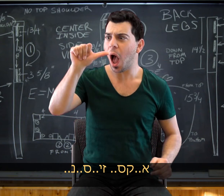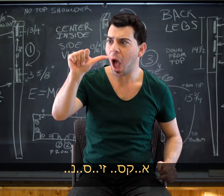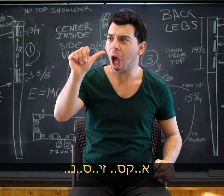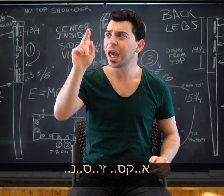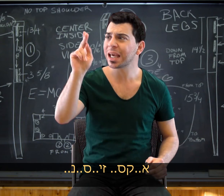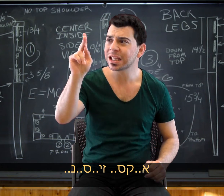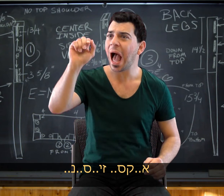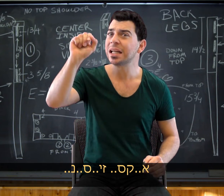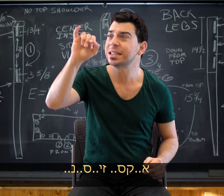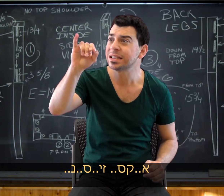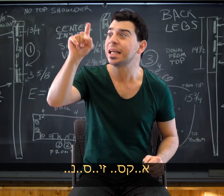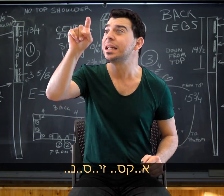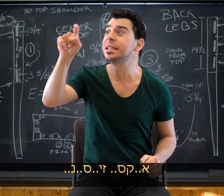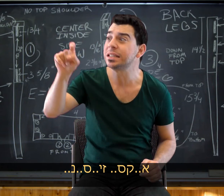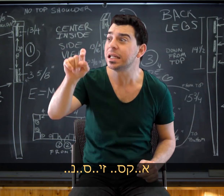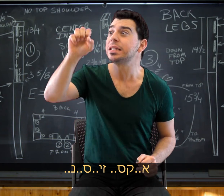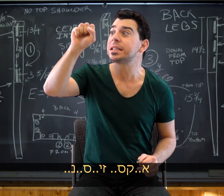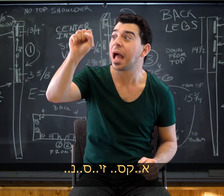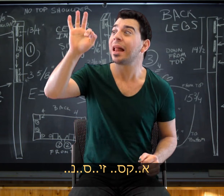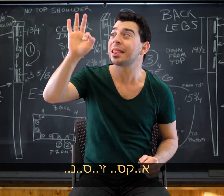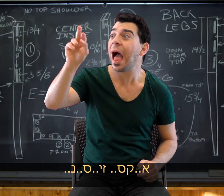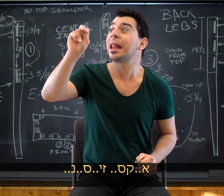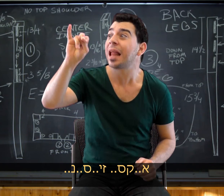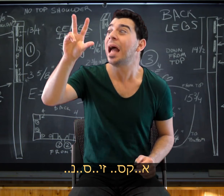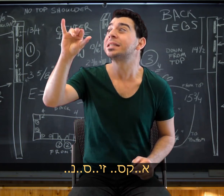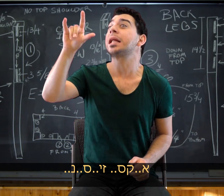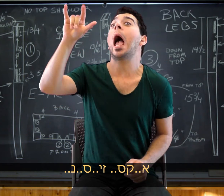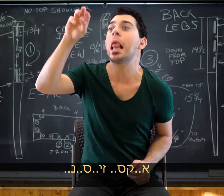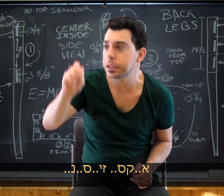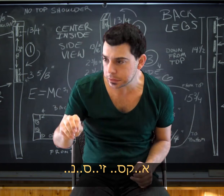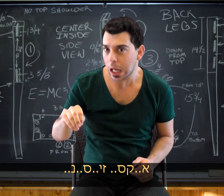א' ק' ס' ז' י' ס' נ'